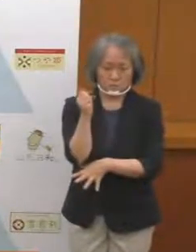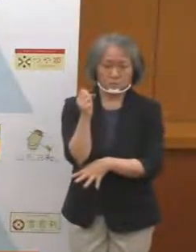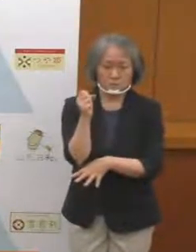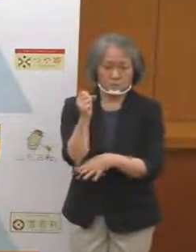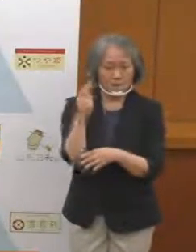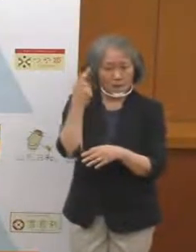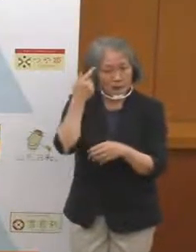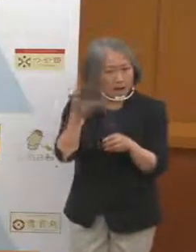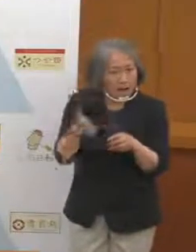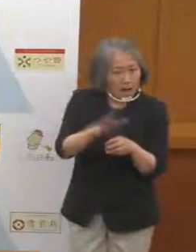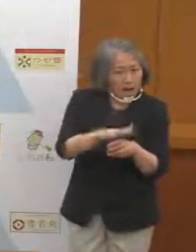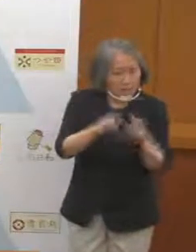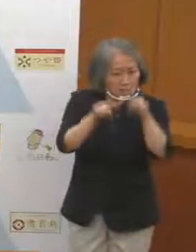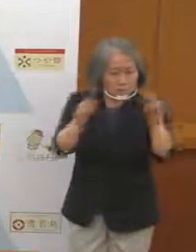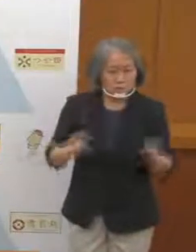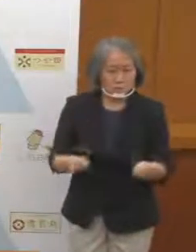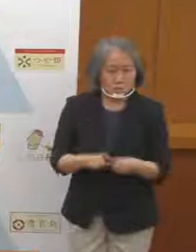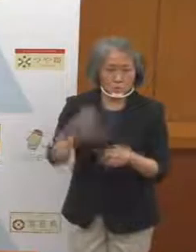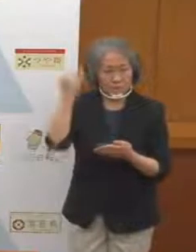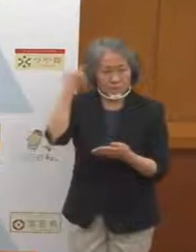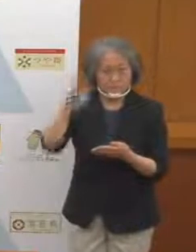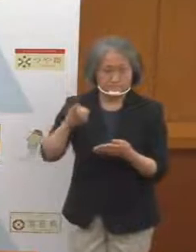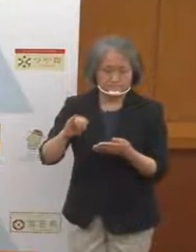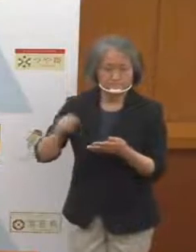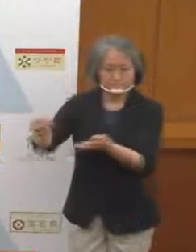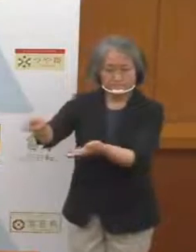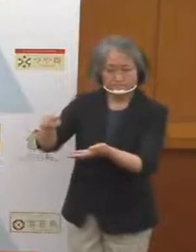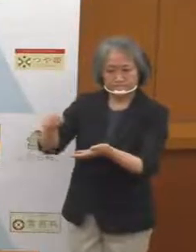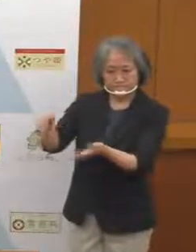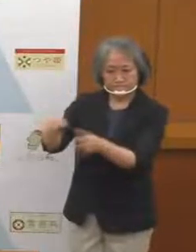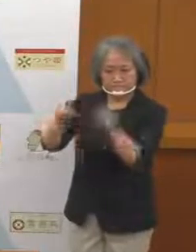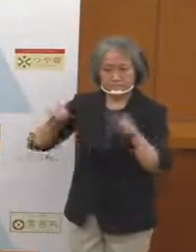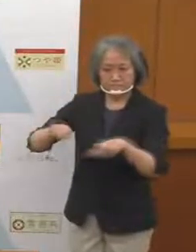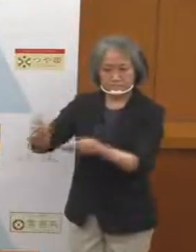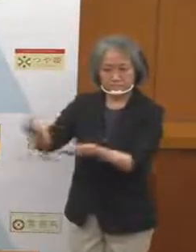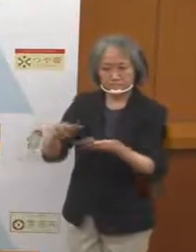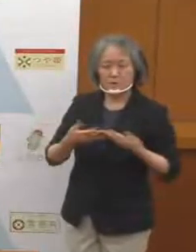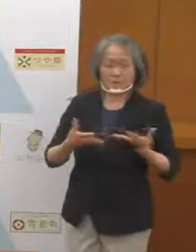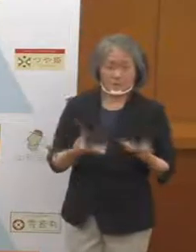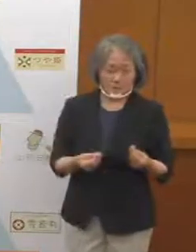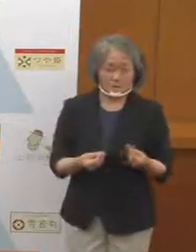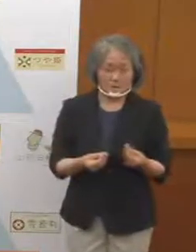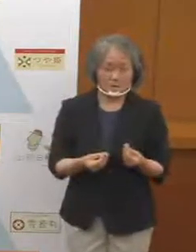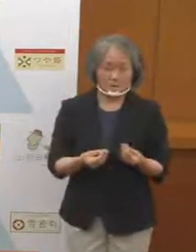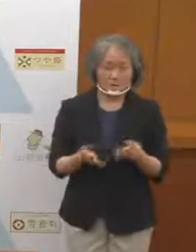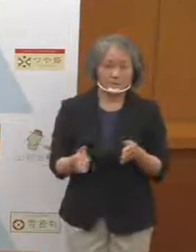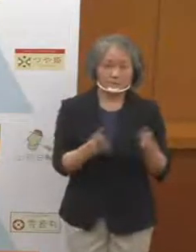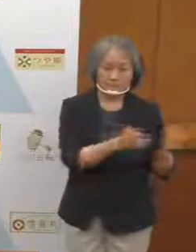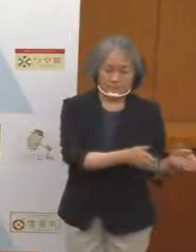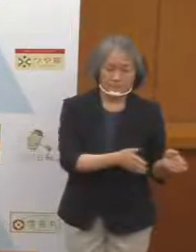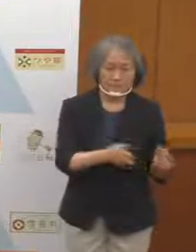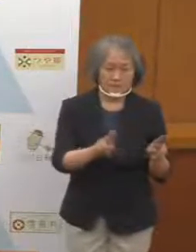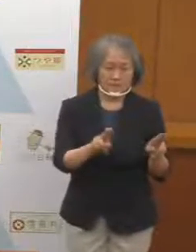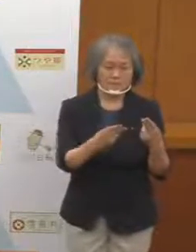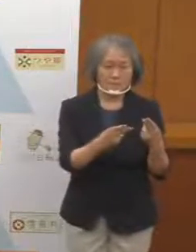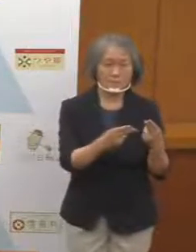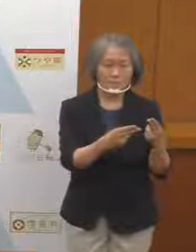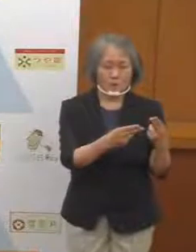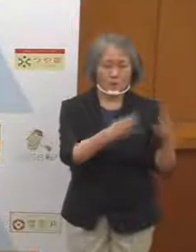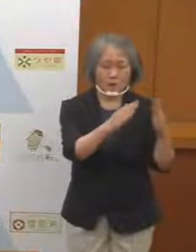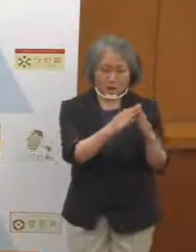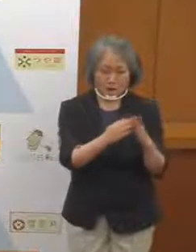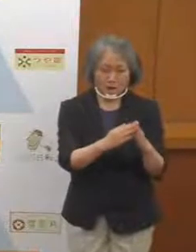対するご意見を頂戴しました一方専門家からのをご意見としまして山形県観光